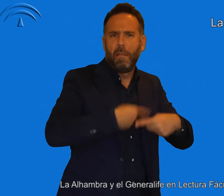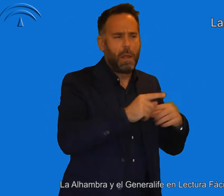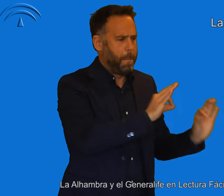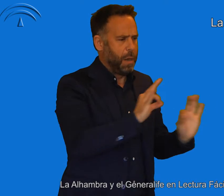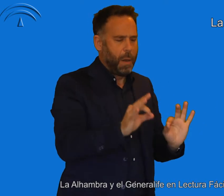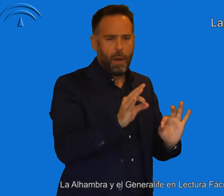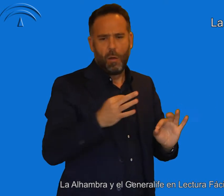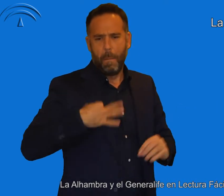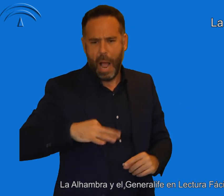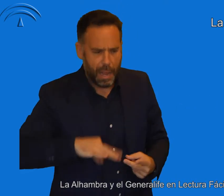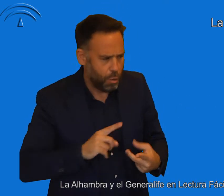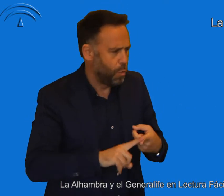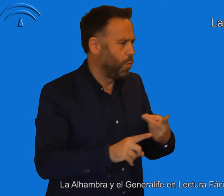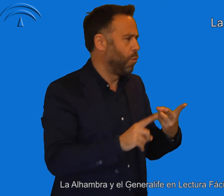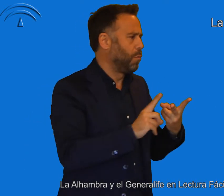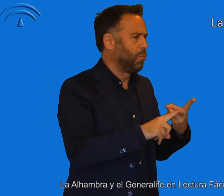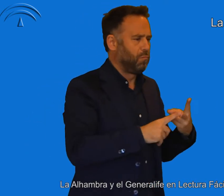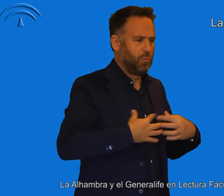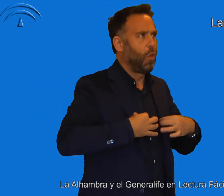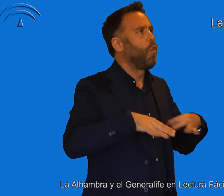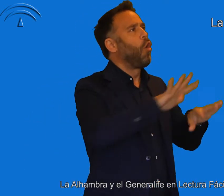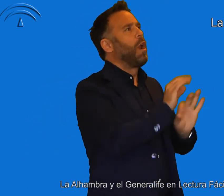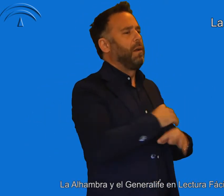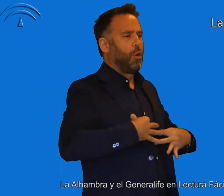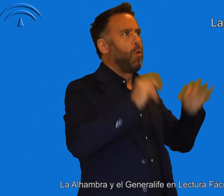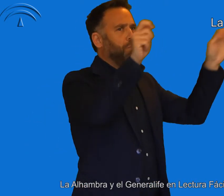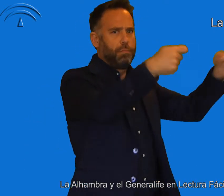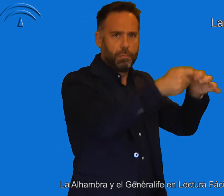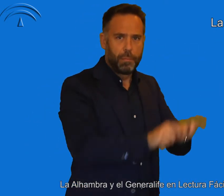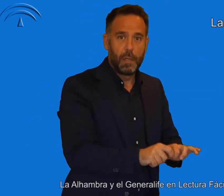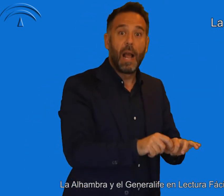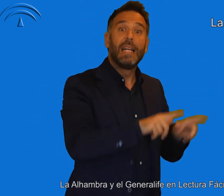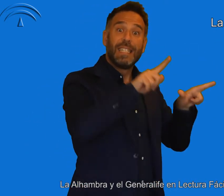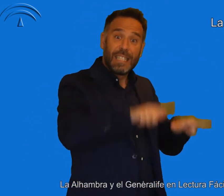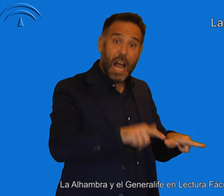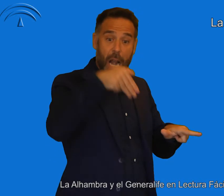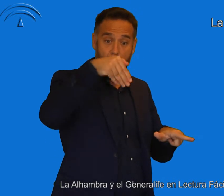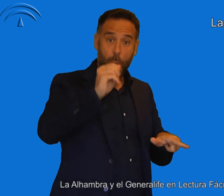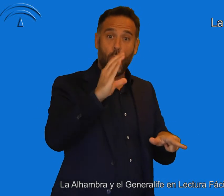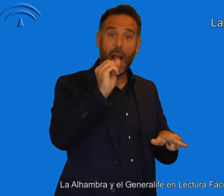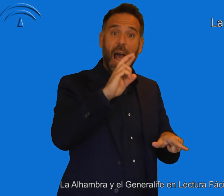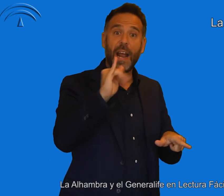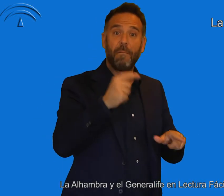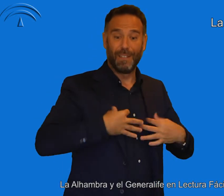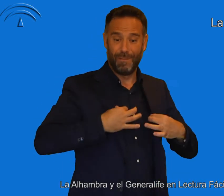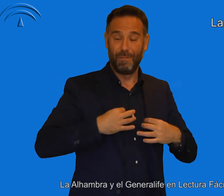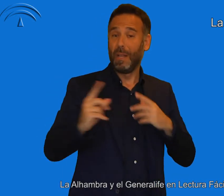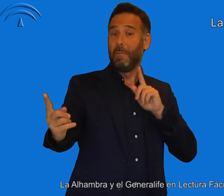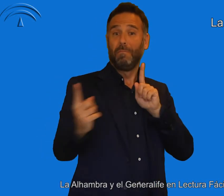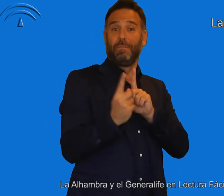diaria, alcobas, aseo. La sala de los mocárabes era el vestíbulo, el recibidor